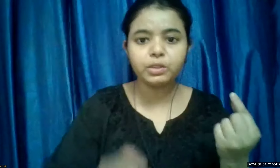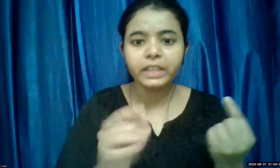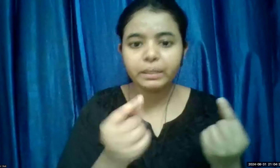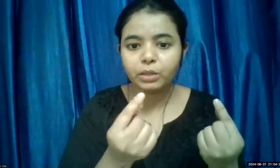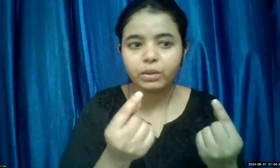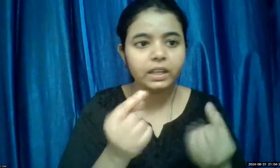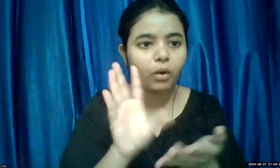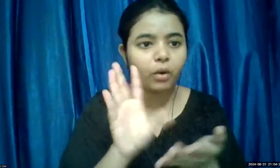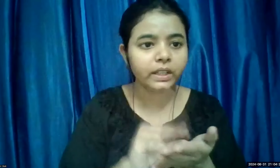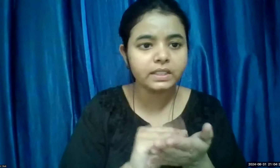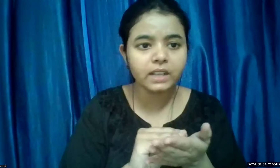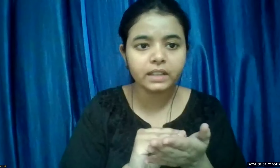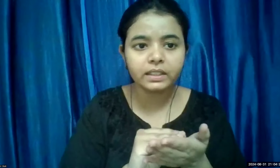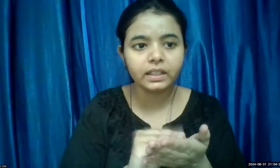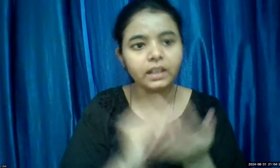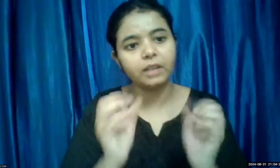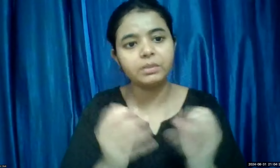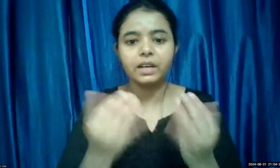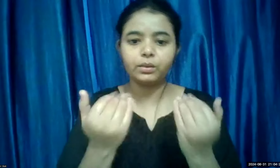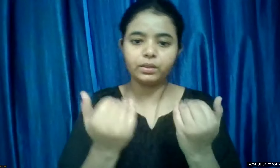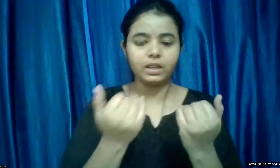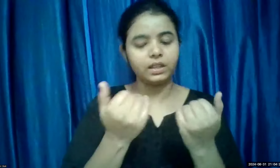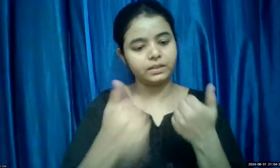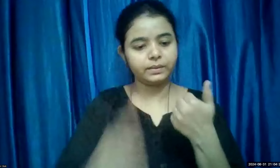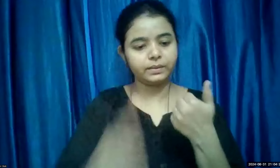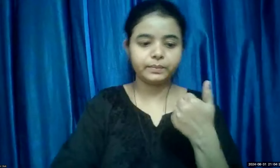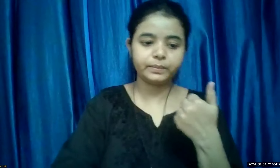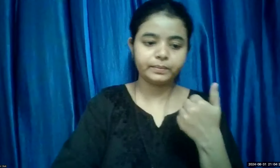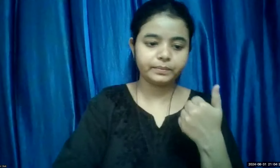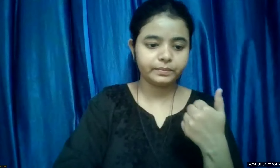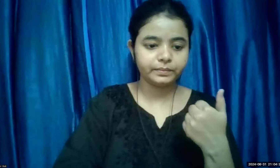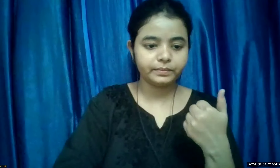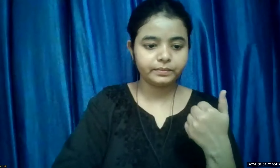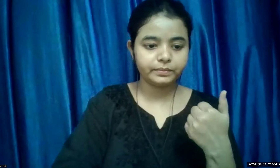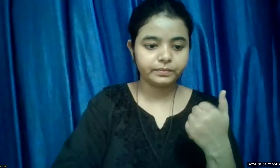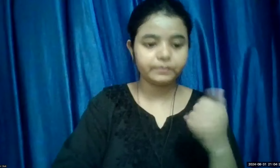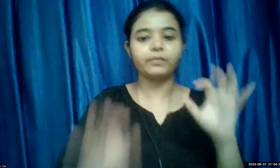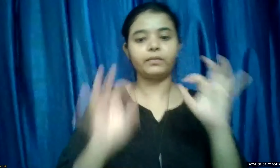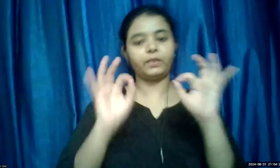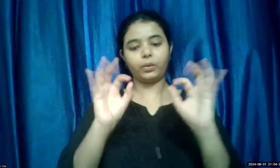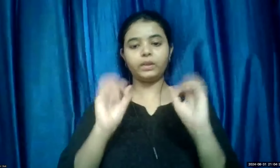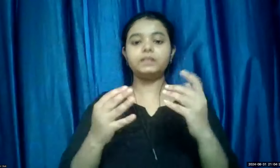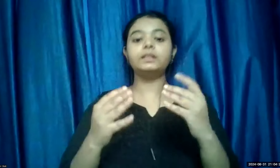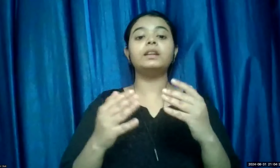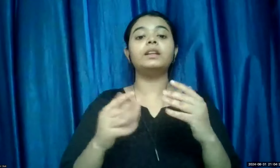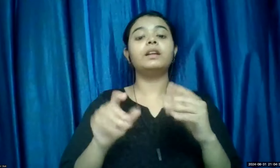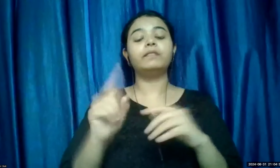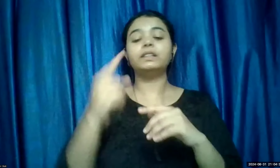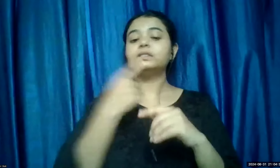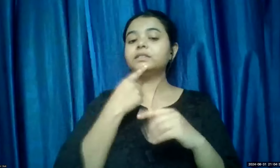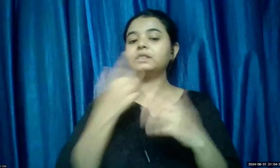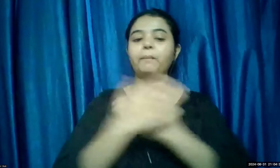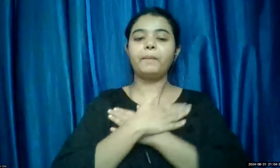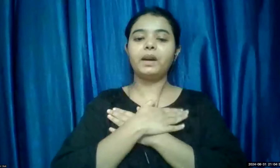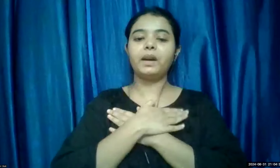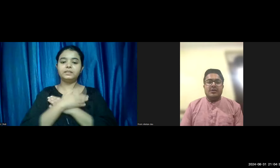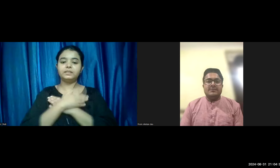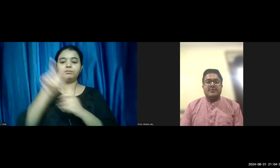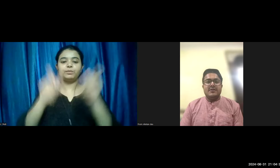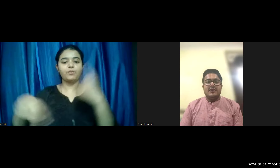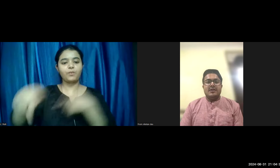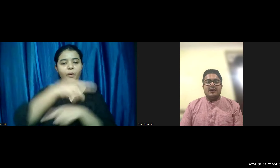प्रभु जी, 1 मिनट वगैरह रिकॉर्डिंग स्टार्ट करनी है। हाँ, अब स्टार्ट होती है। हाँ जी, हो गया हो गया, ठीक है। तो सभी भक्तों का बहुत बहुत धन्यवाद देना